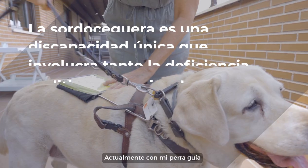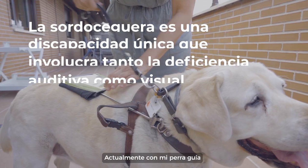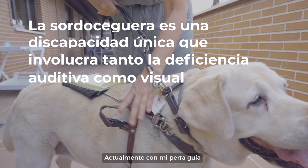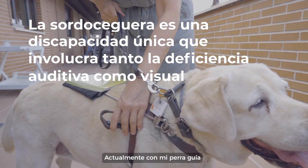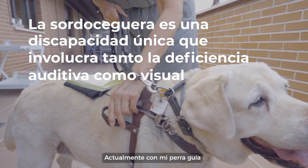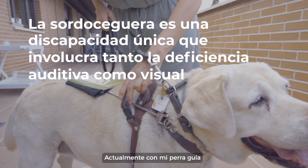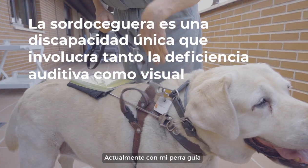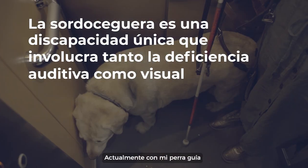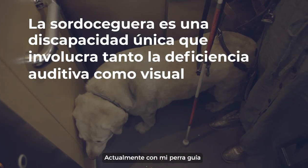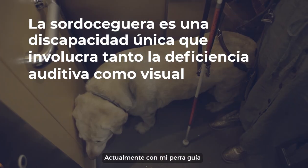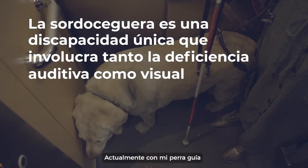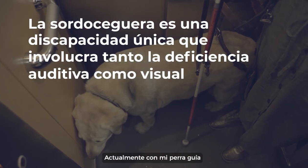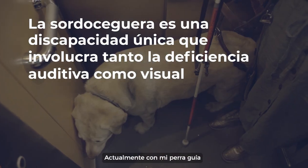Actualmente, con mi perra guía,